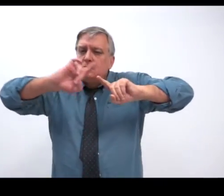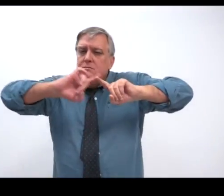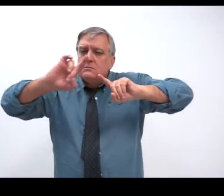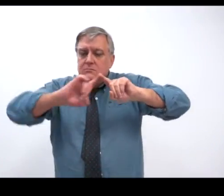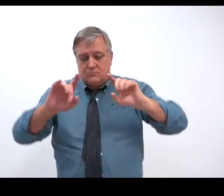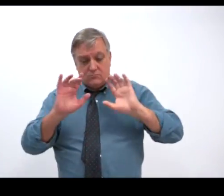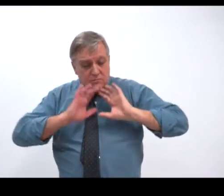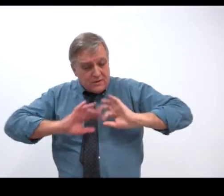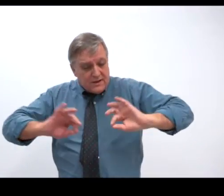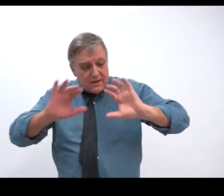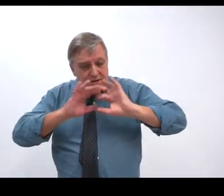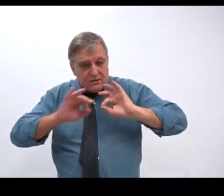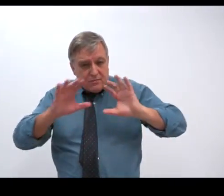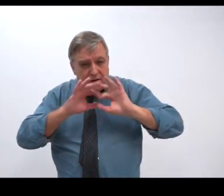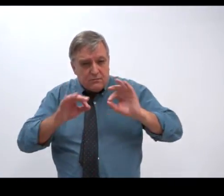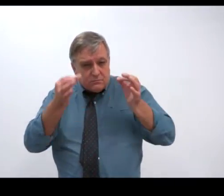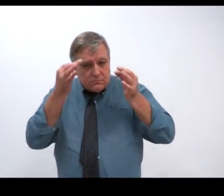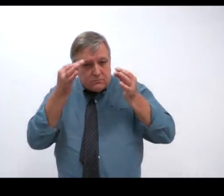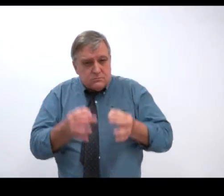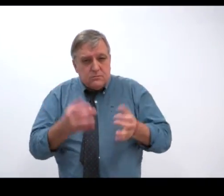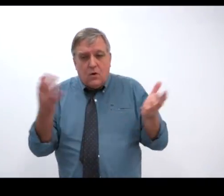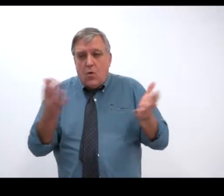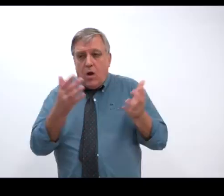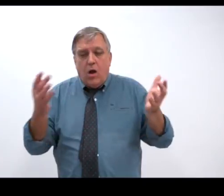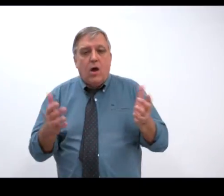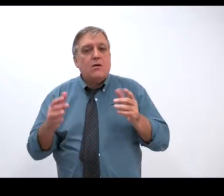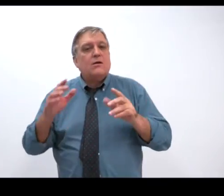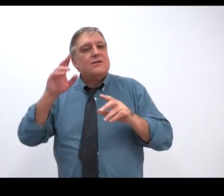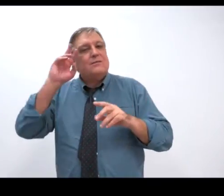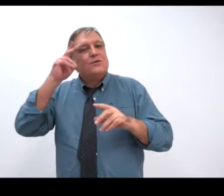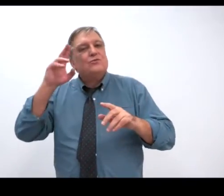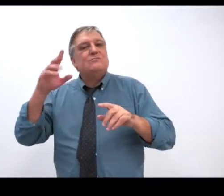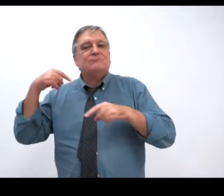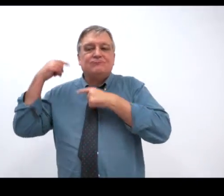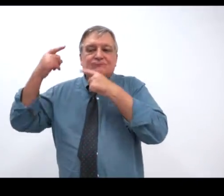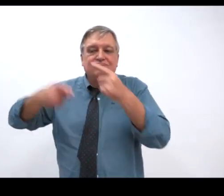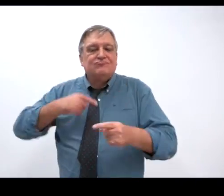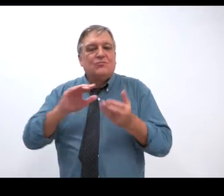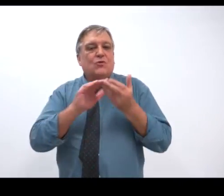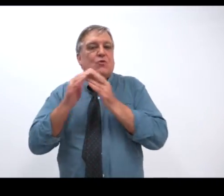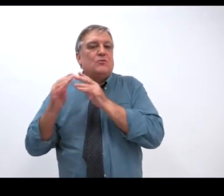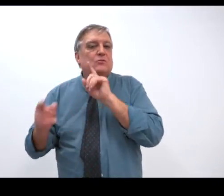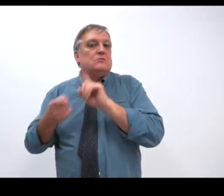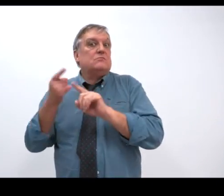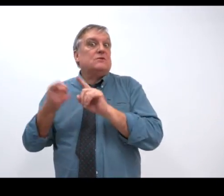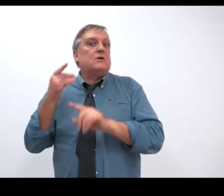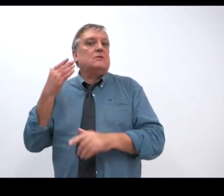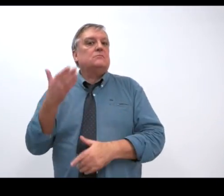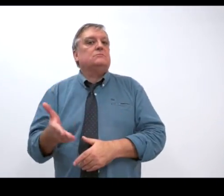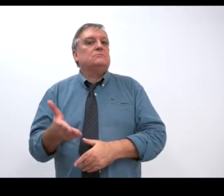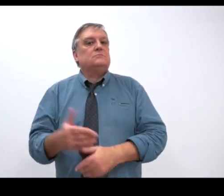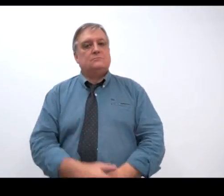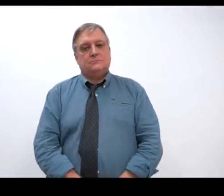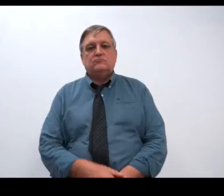Introduction à la culture sourde fait le tour en 15 chapitres très détaillés des usages de cette communauté spécifique.